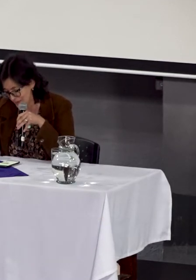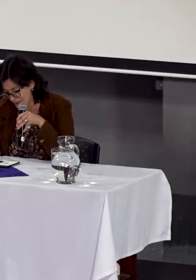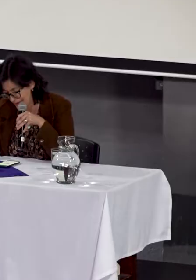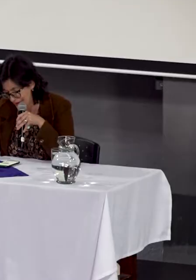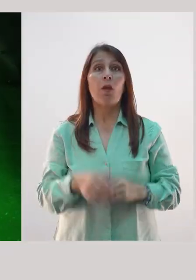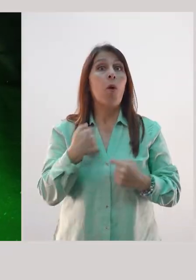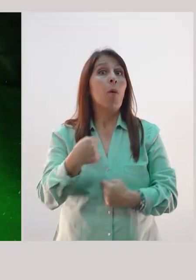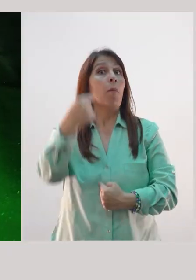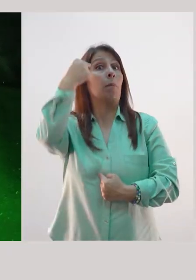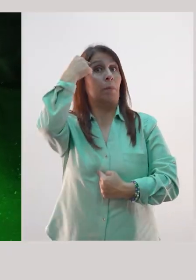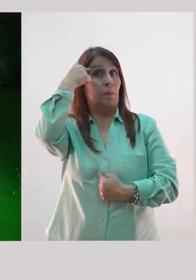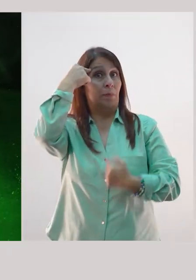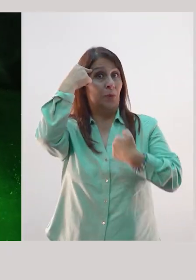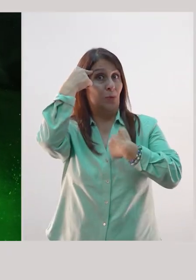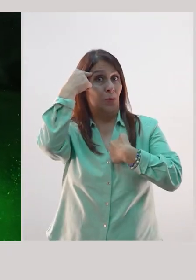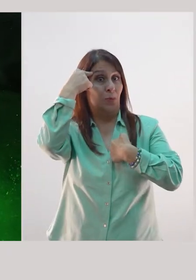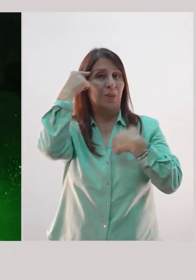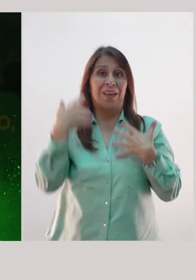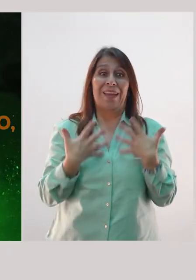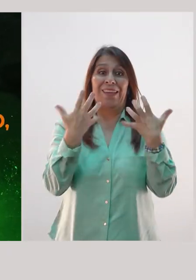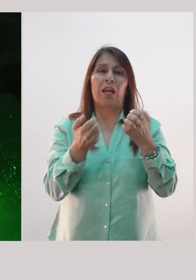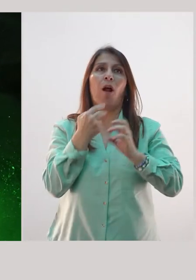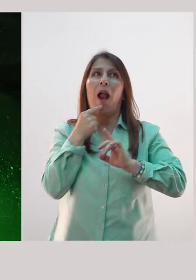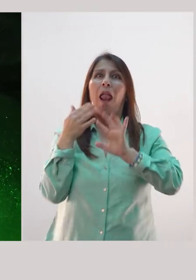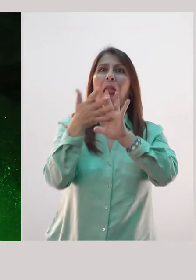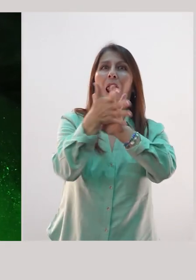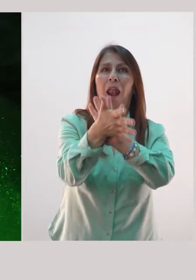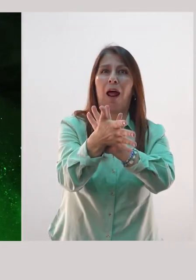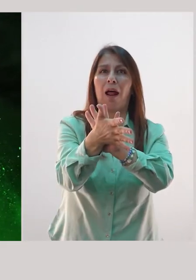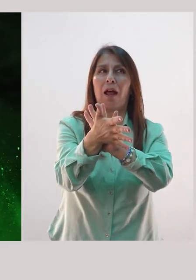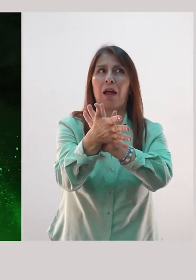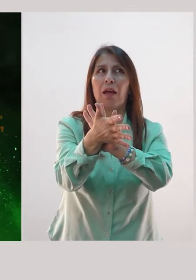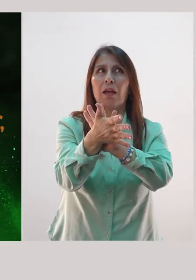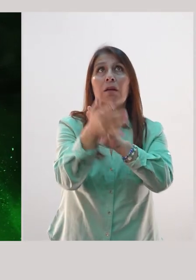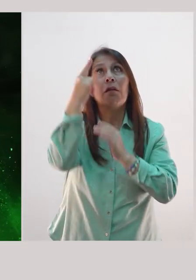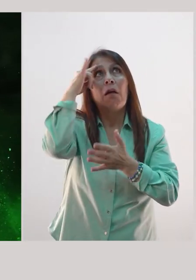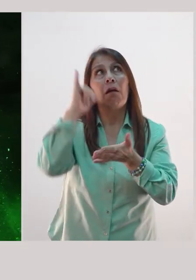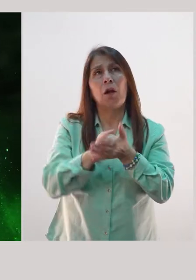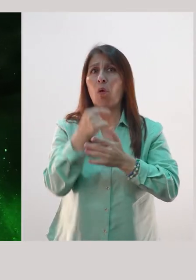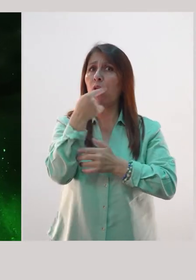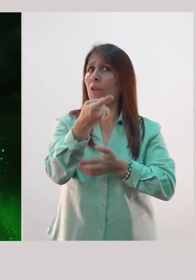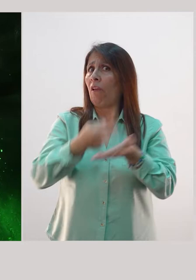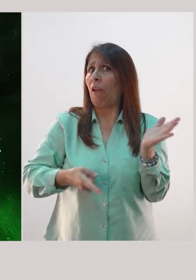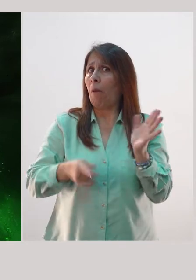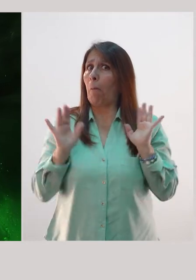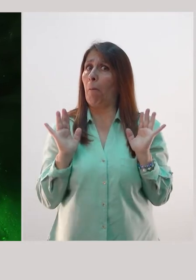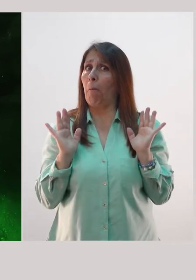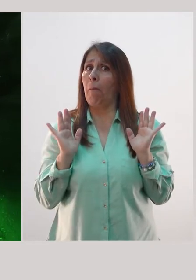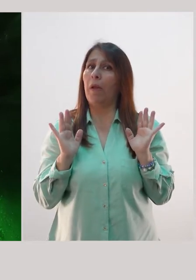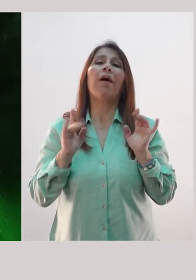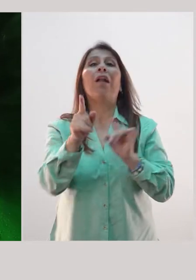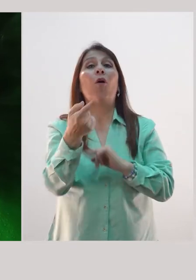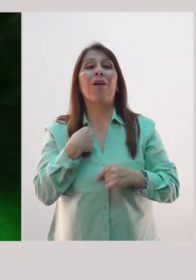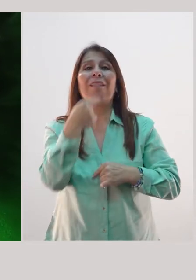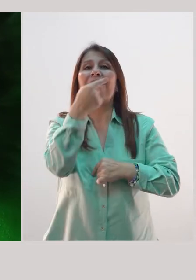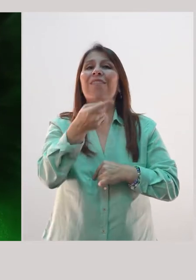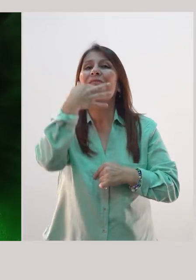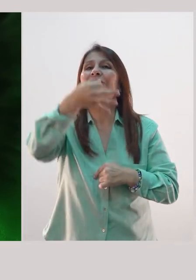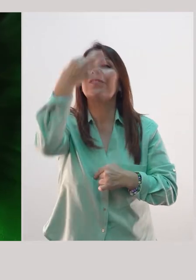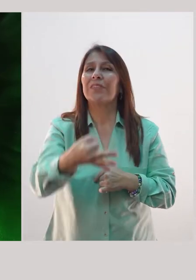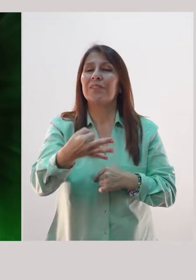en equipo. Entre lo que pienso, lo que quiero decir, lo que creo decir, lo que